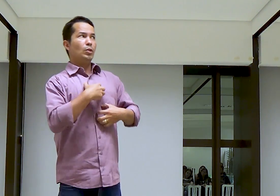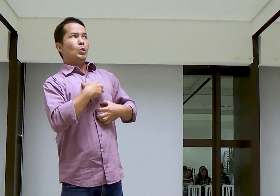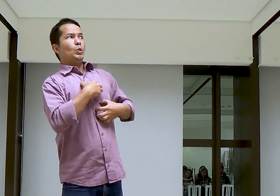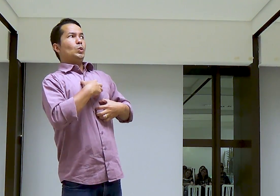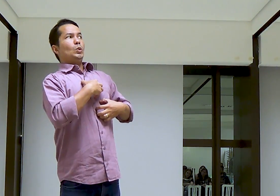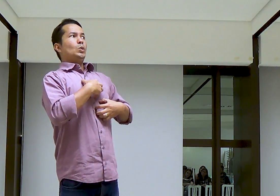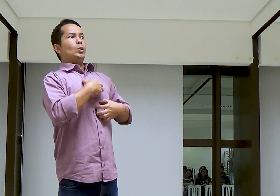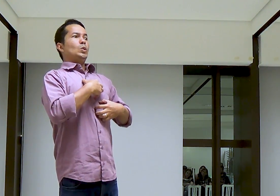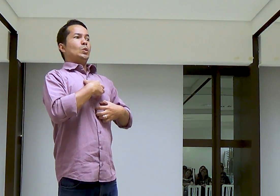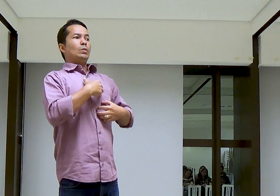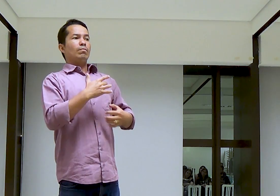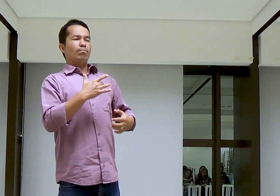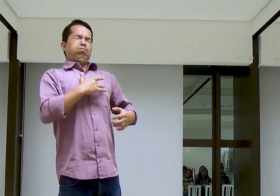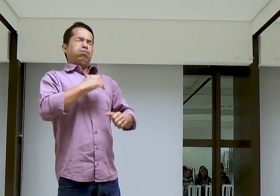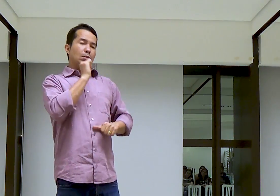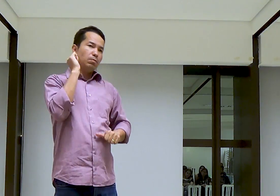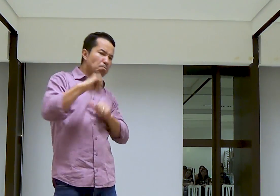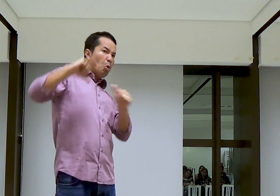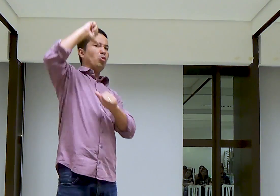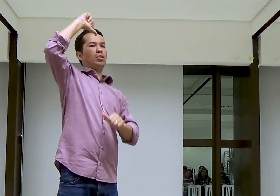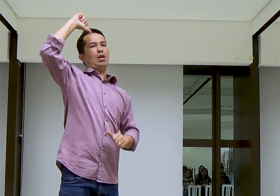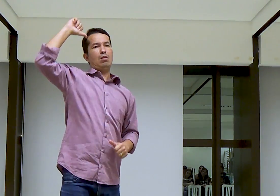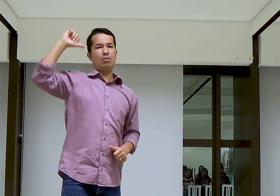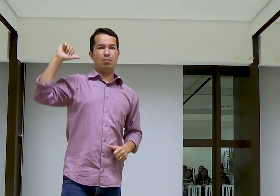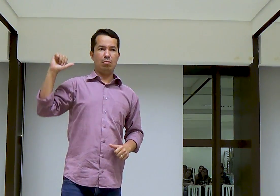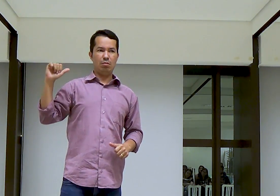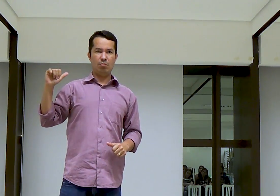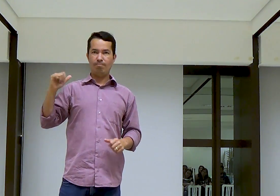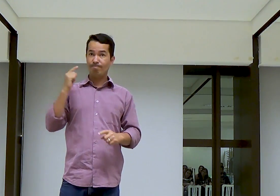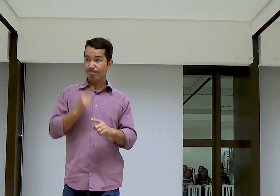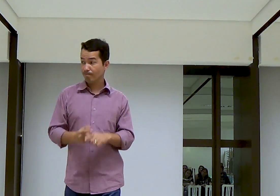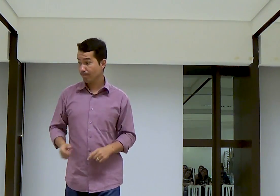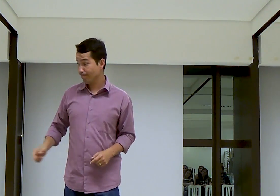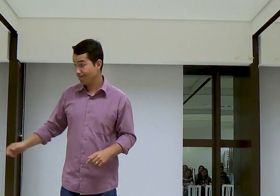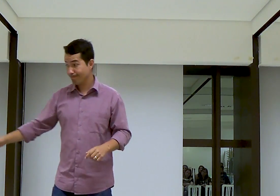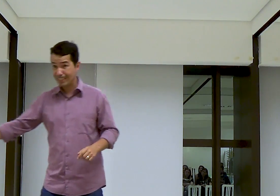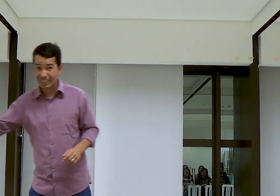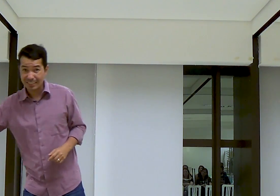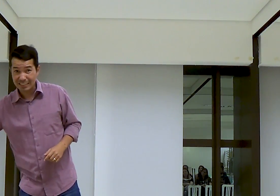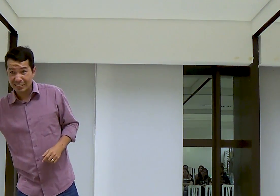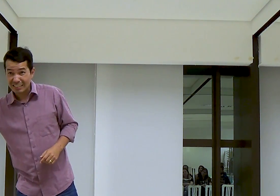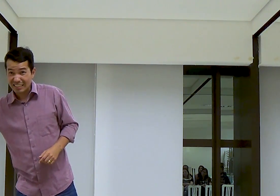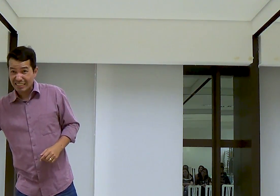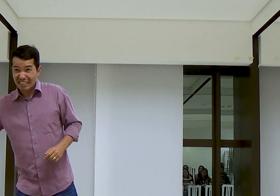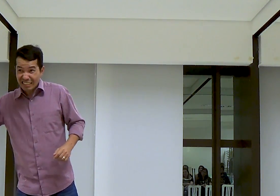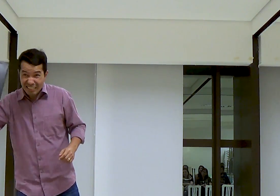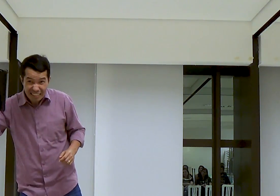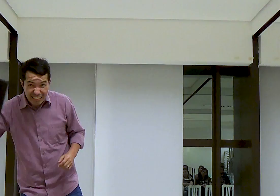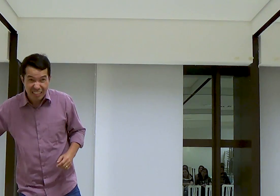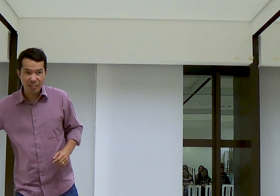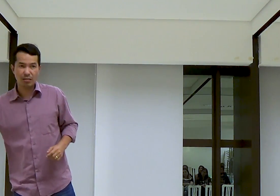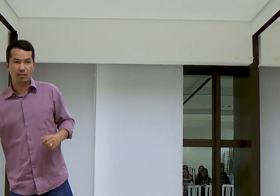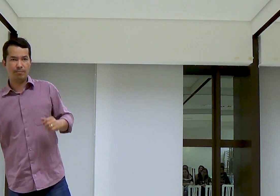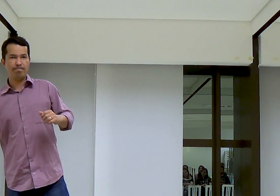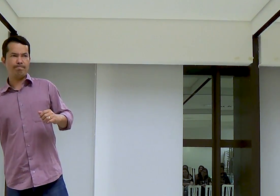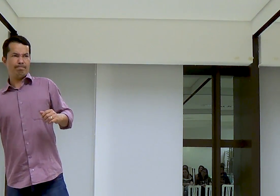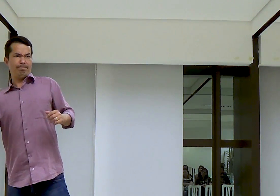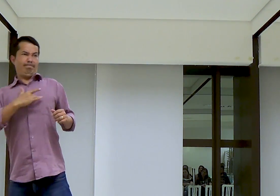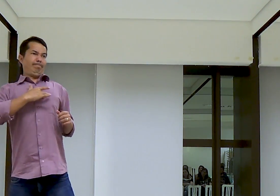É aquilo que a palavra de Deus nos ensina é que pode ser anunciado, porque é ela quem traz transformação.